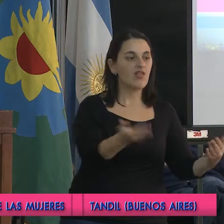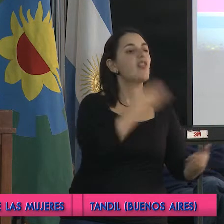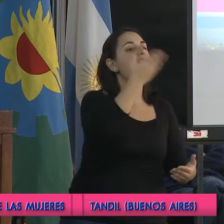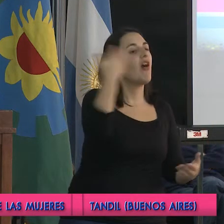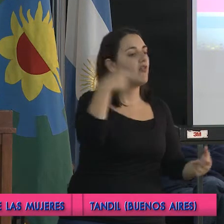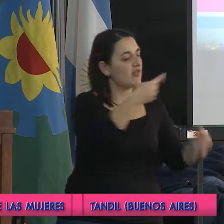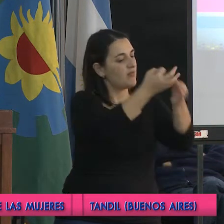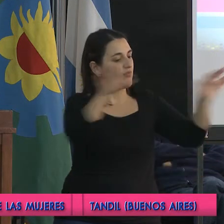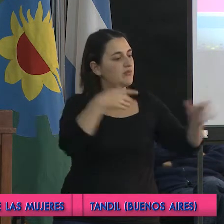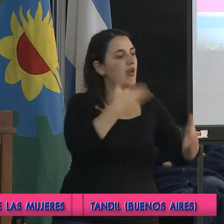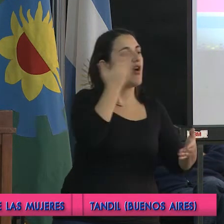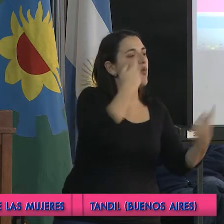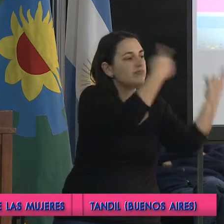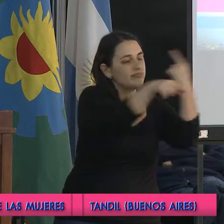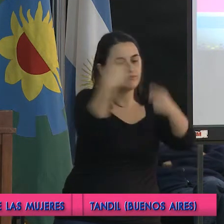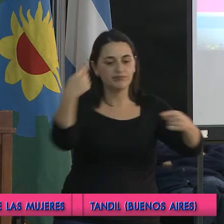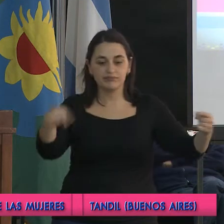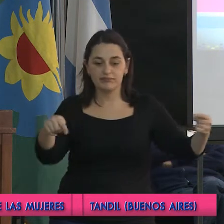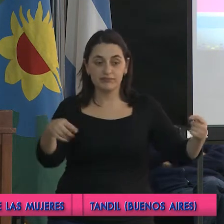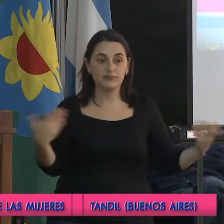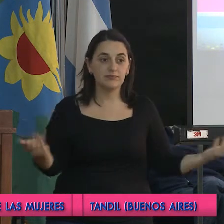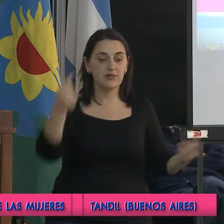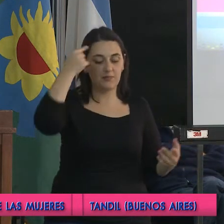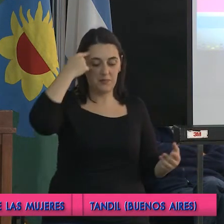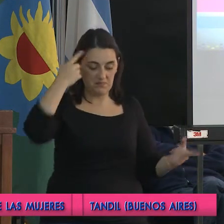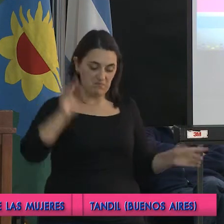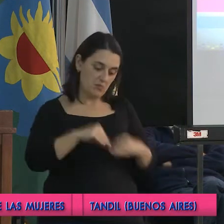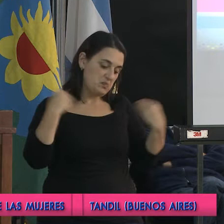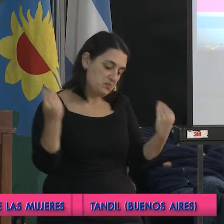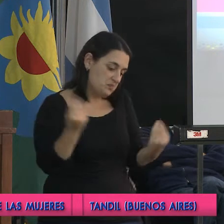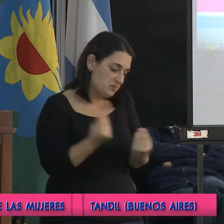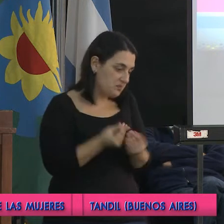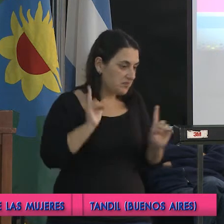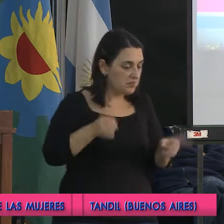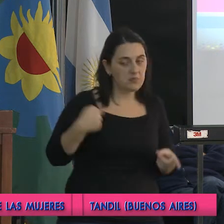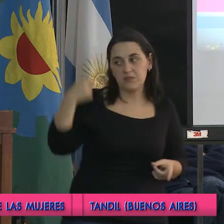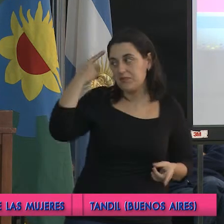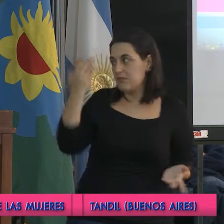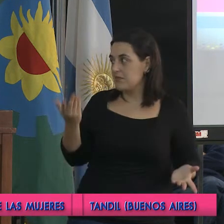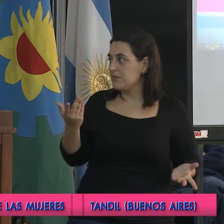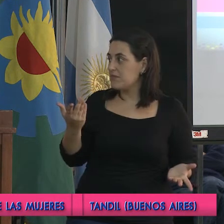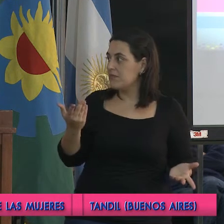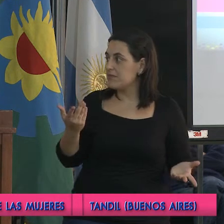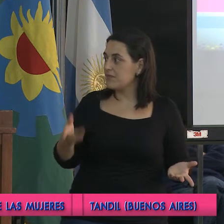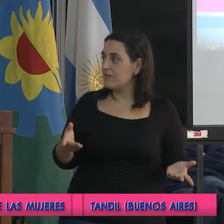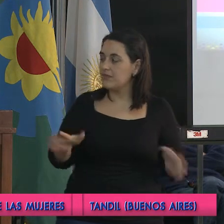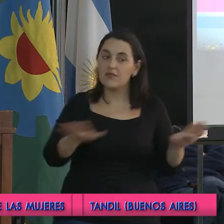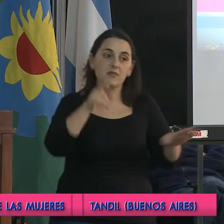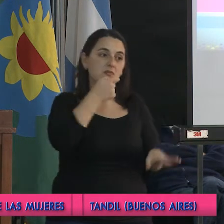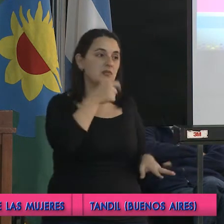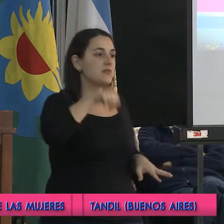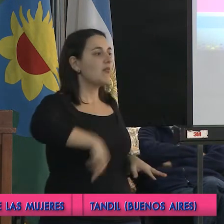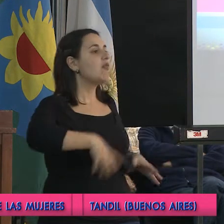discursos. Y como para cerrar y no llevarme esto en la boca y en la cabeza, porque también de eso se tratan los espacios de